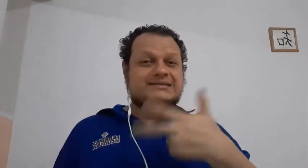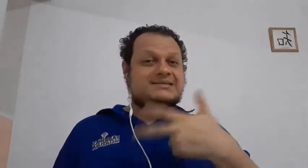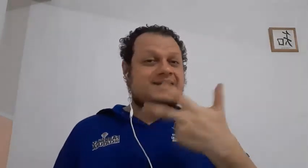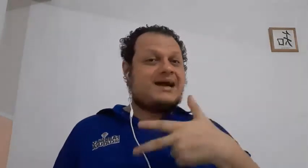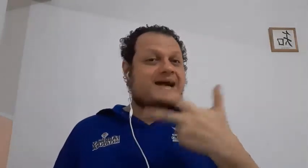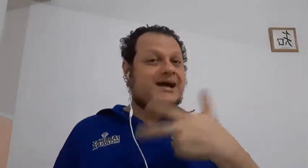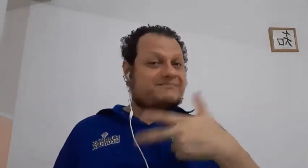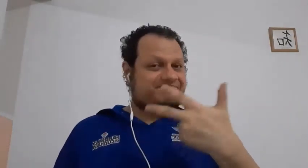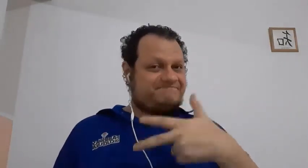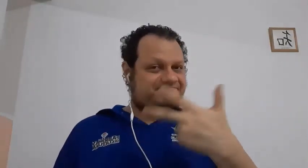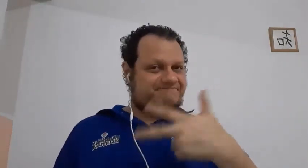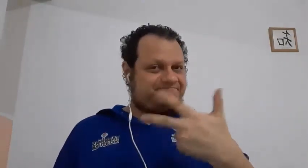CH.